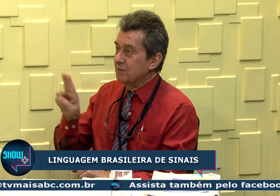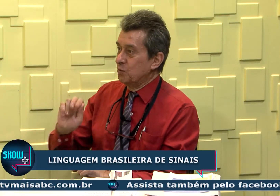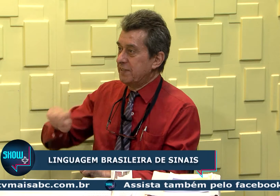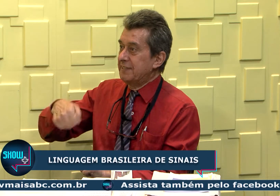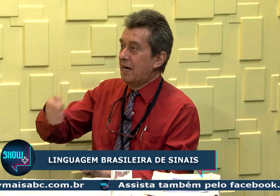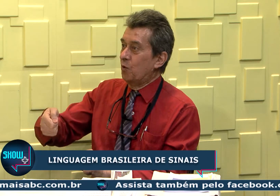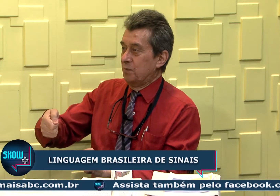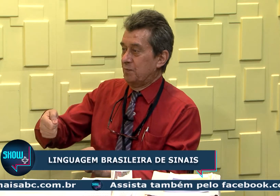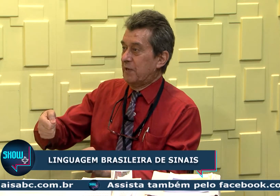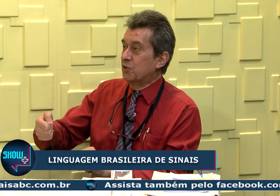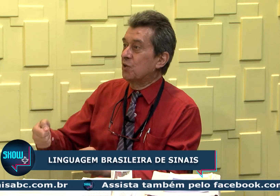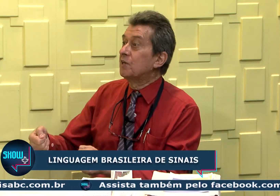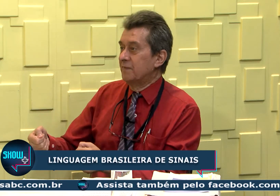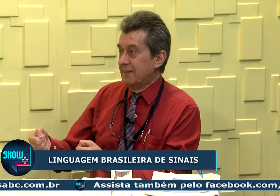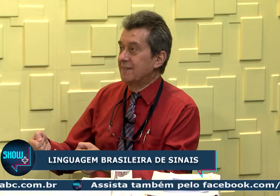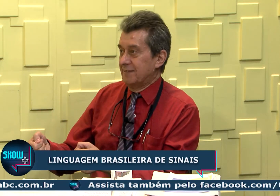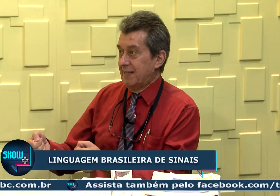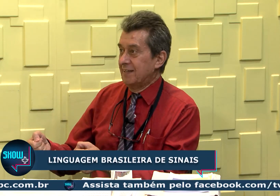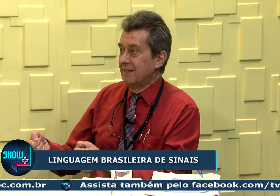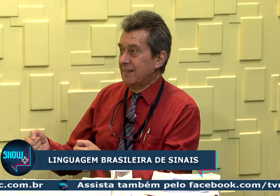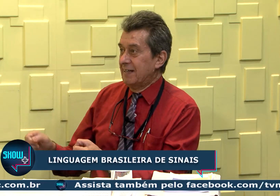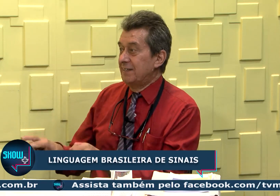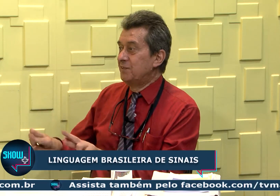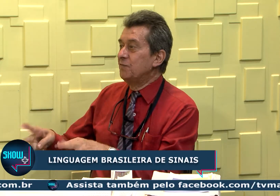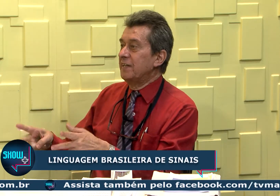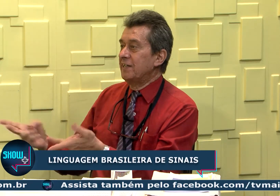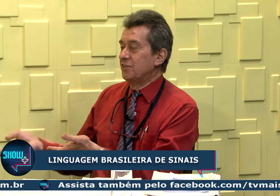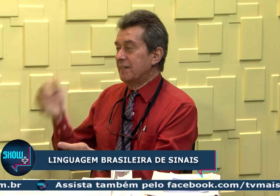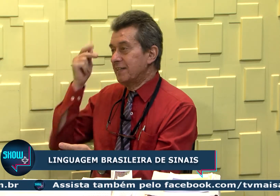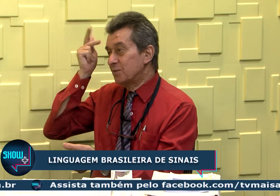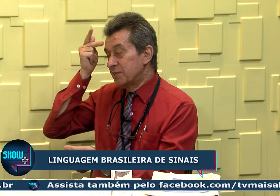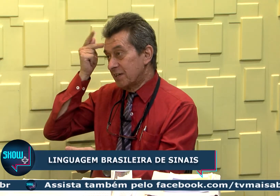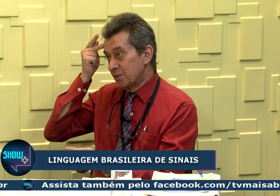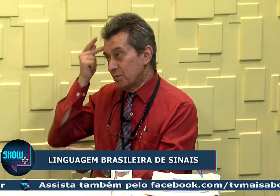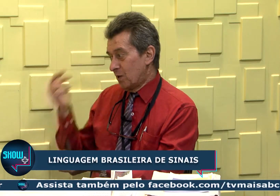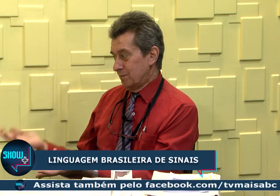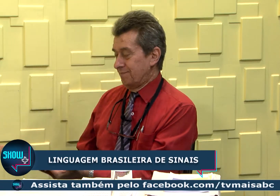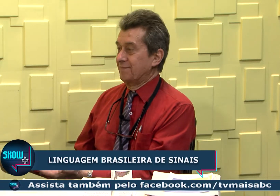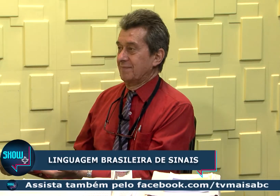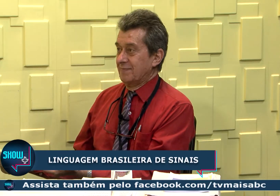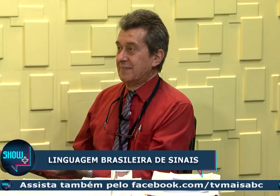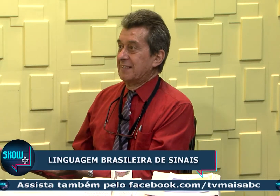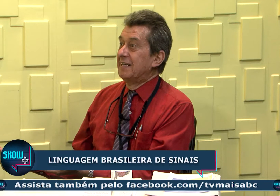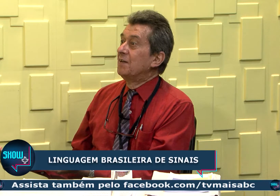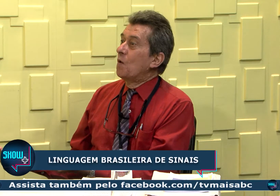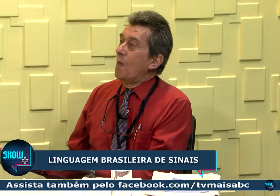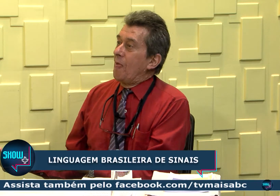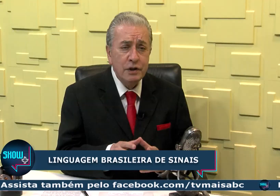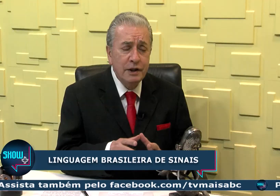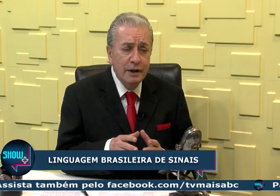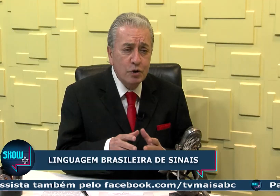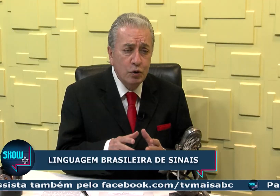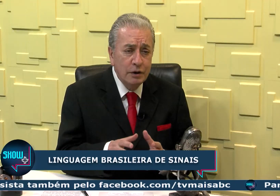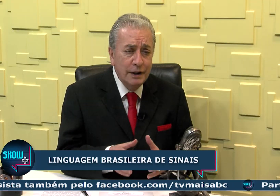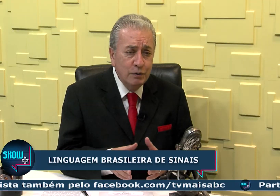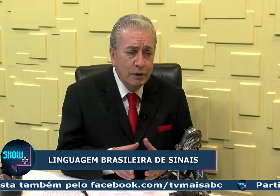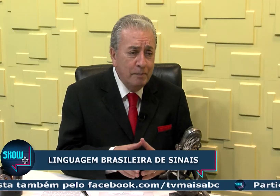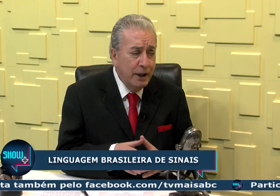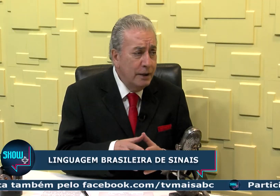o sinal para jovem né é diferente daqui de são paulo puxa aí o professor se interessou tanto que aprendeu